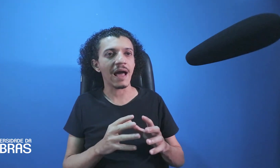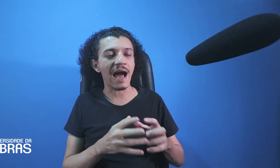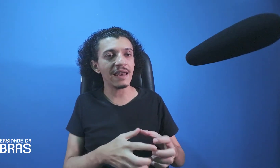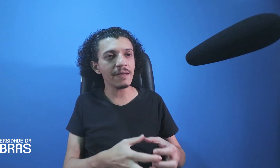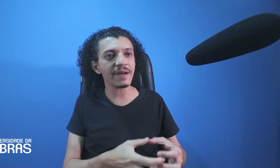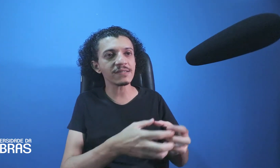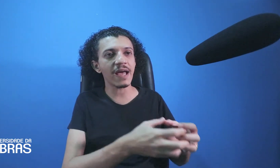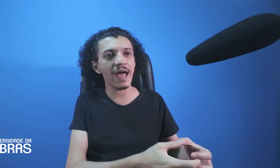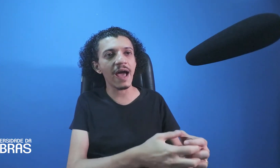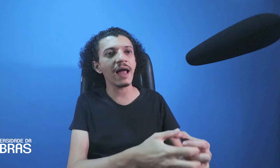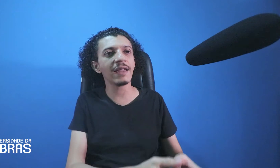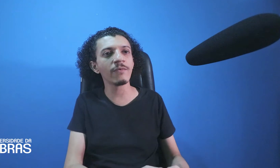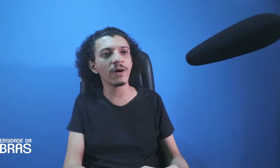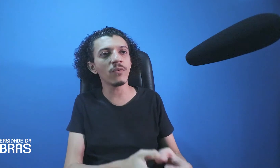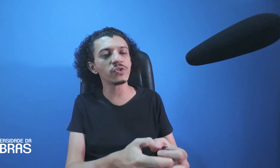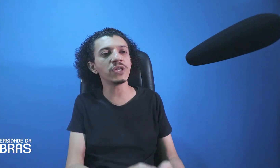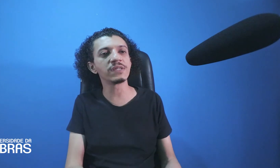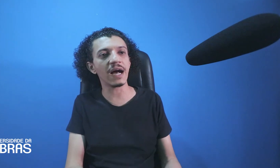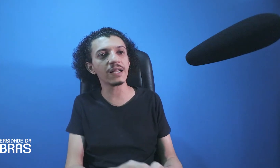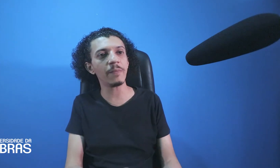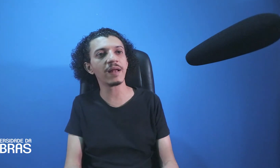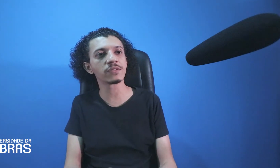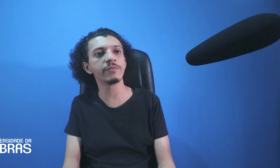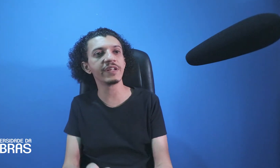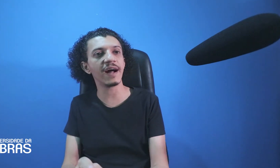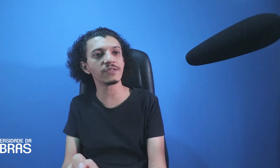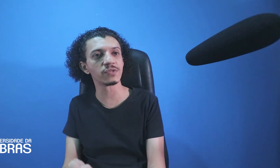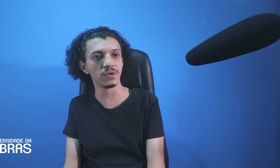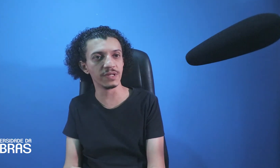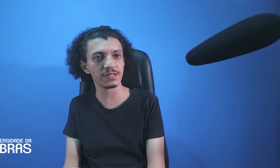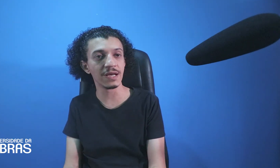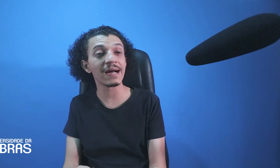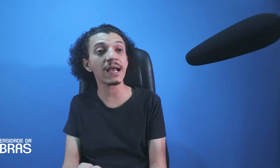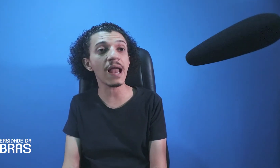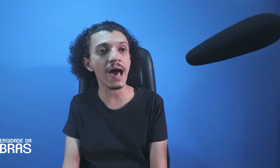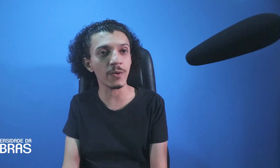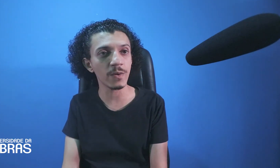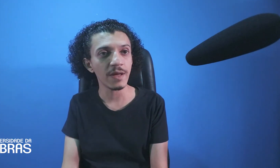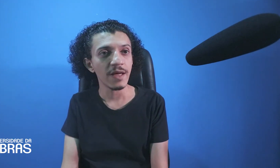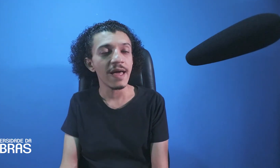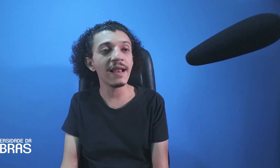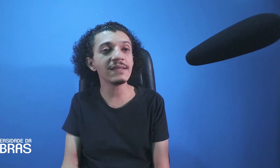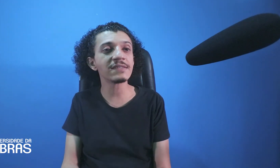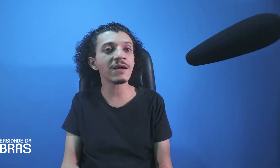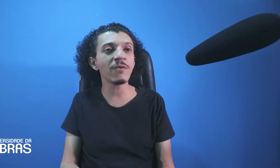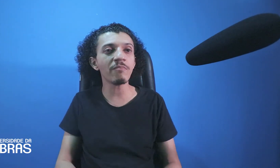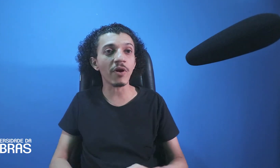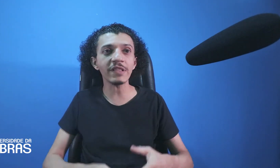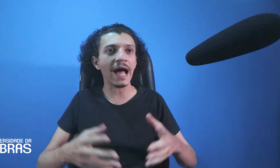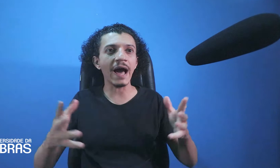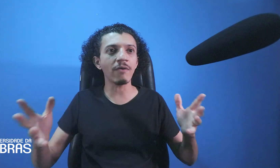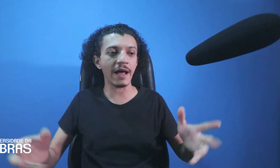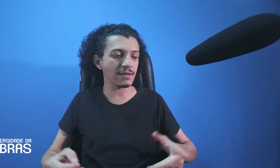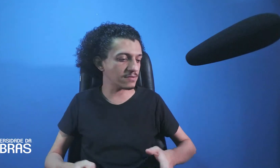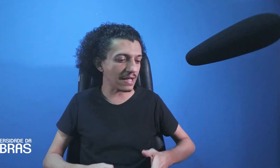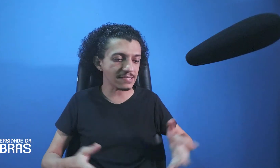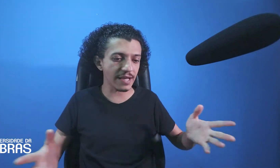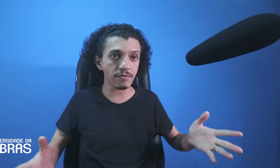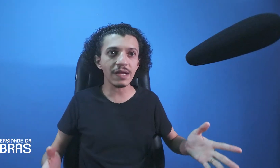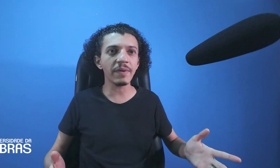a Libras é a língua utilizada pelas comunidades surdas. Claro, eles não brotaram, eles não nasceram sabendo